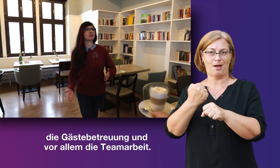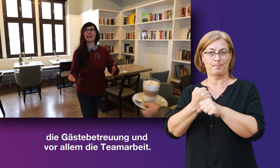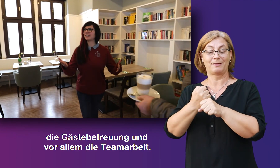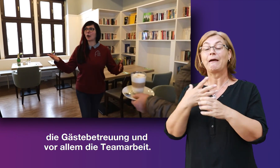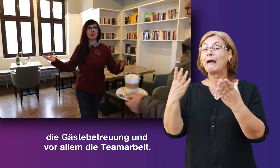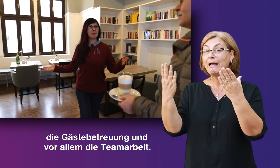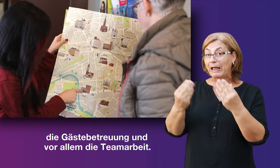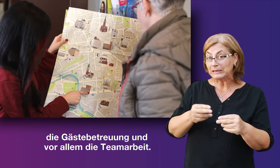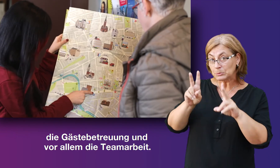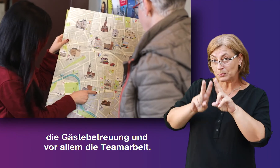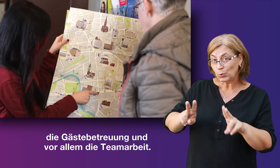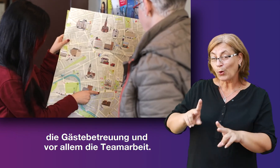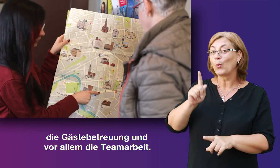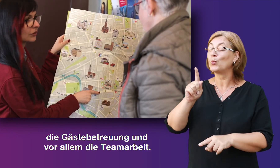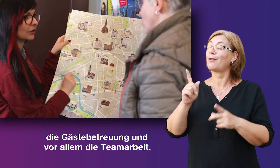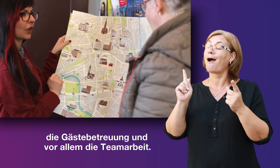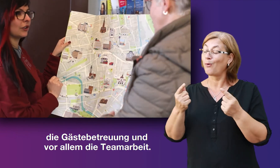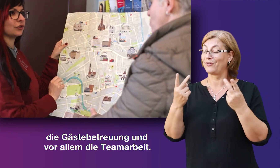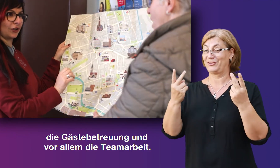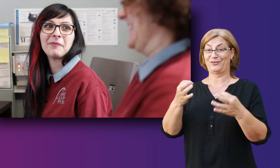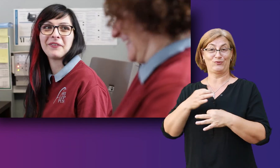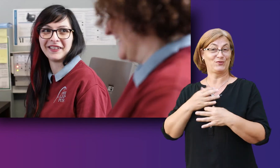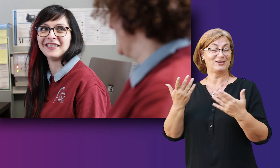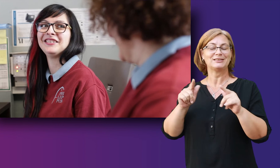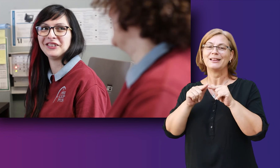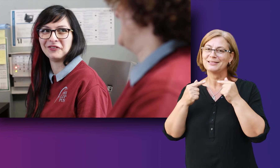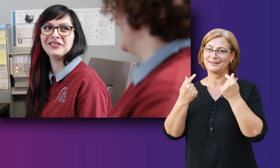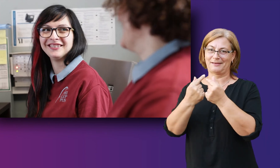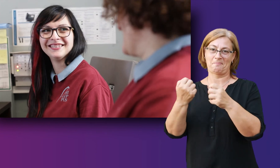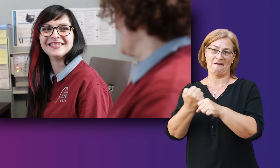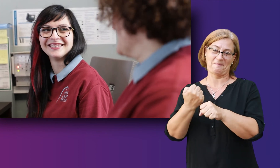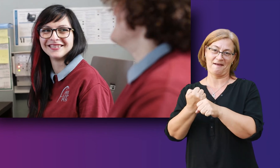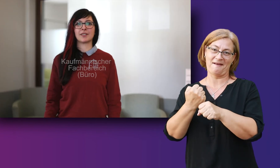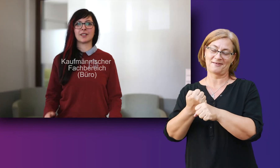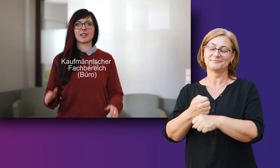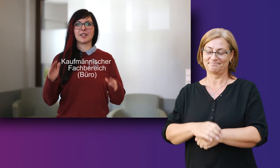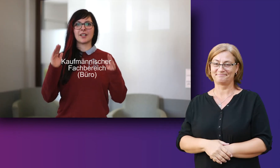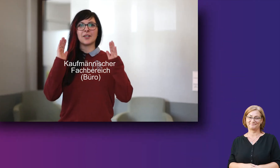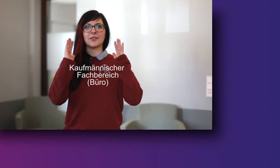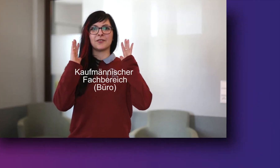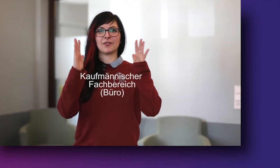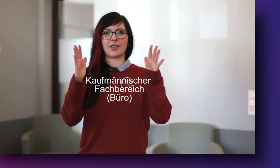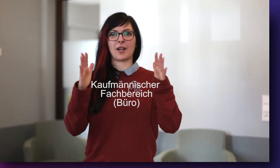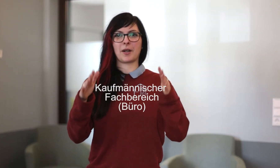Gästebetreuung und vor allem die Teamarbeit. Wir sind hier in Philippus